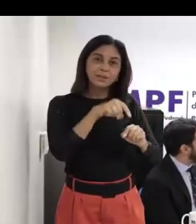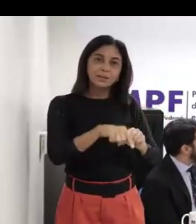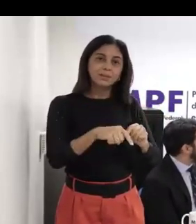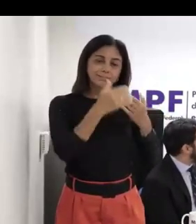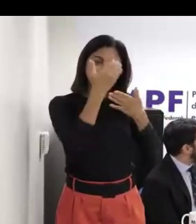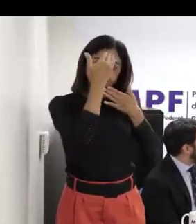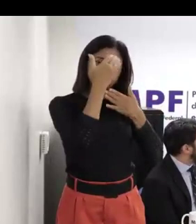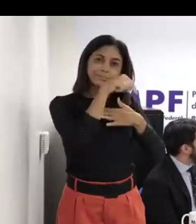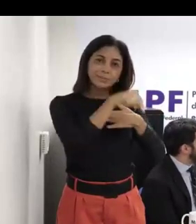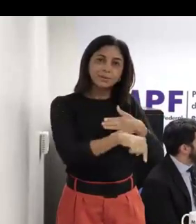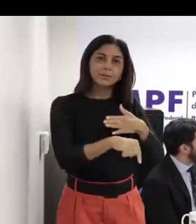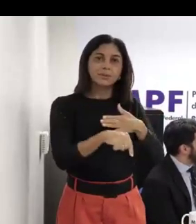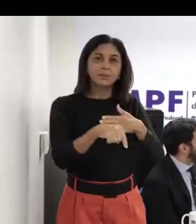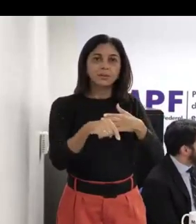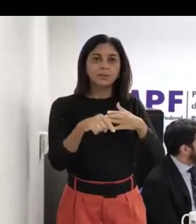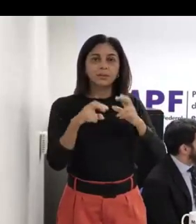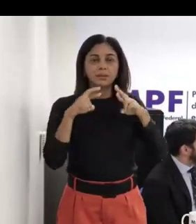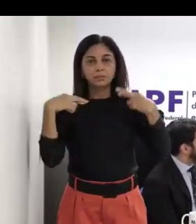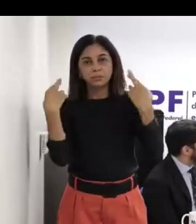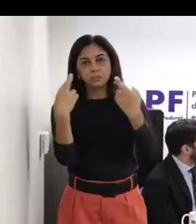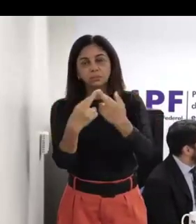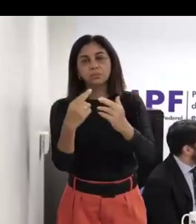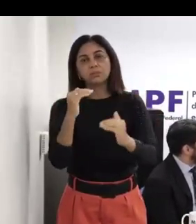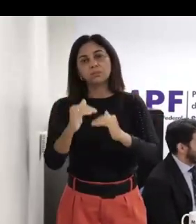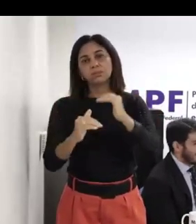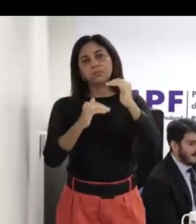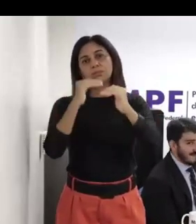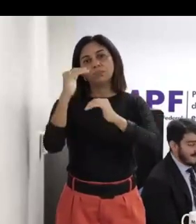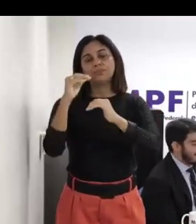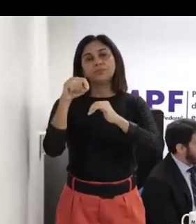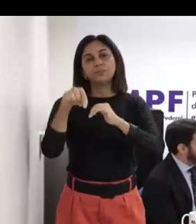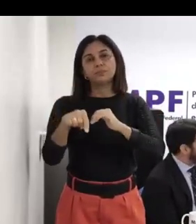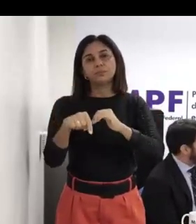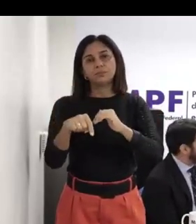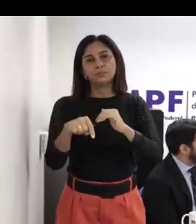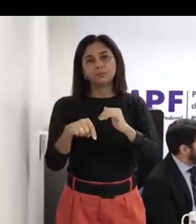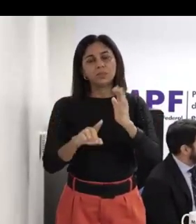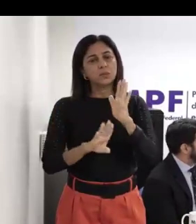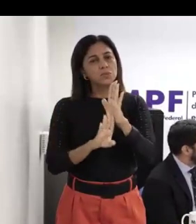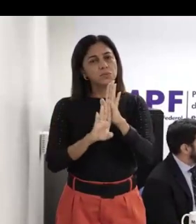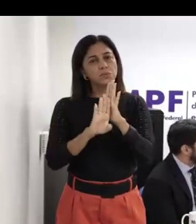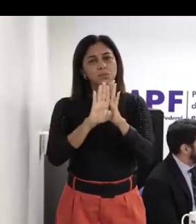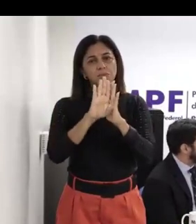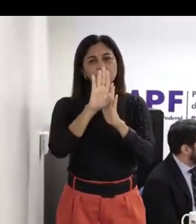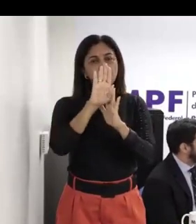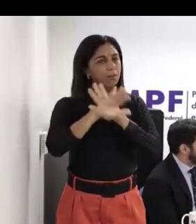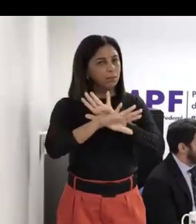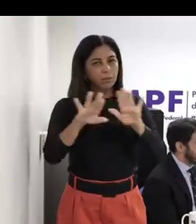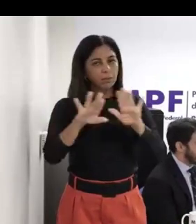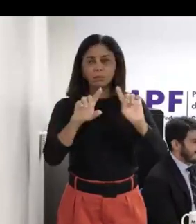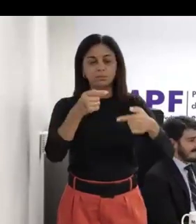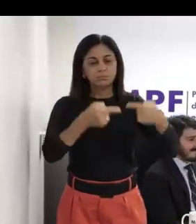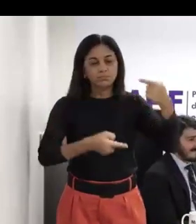possamos ter um evento frutífero não apenas no sentido de discutir e apresentar estatísticas Mas também de discutir providências